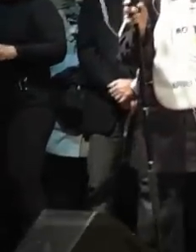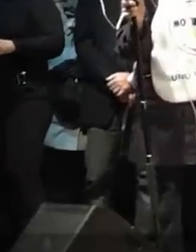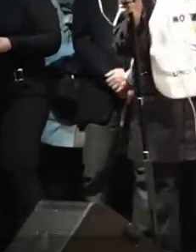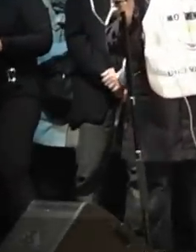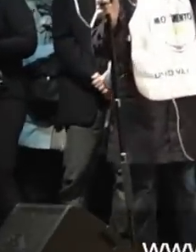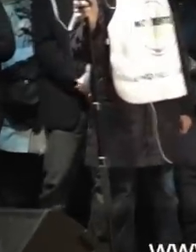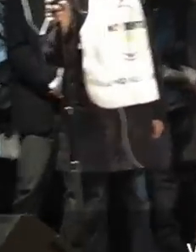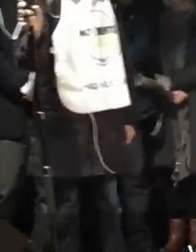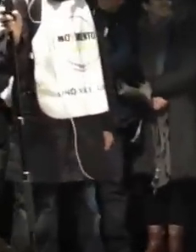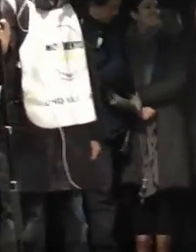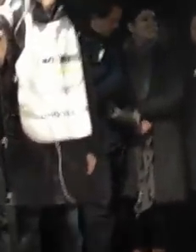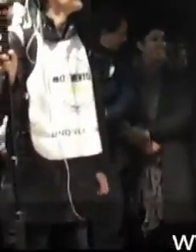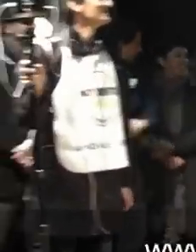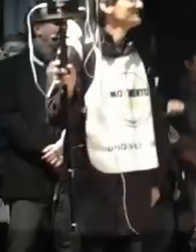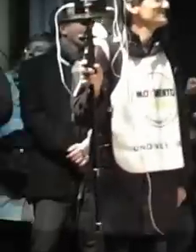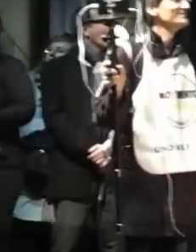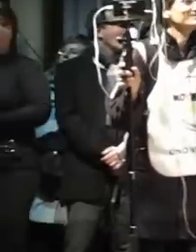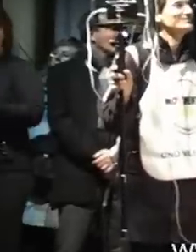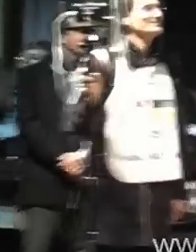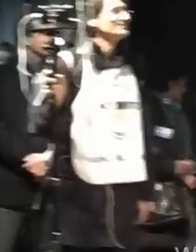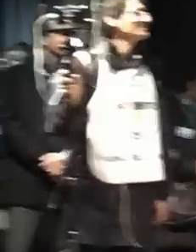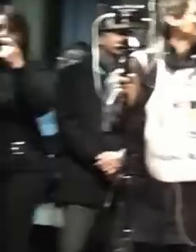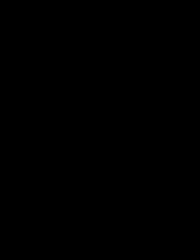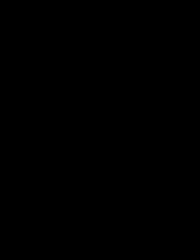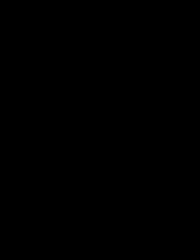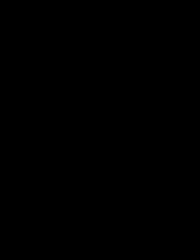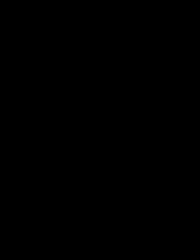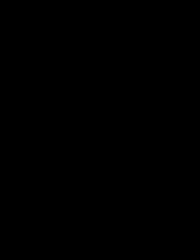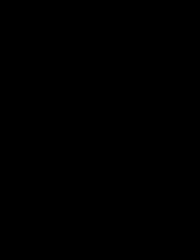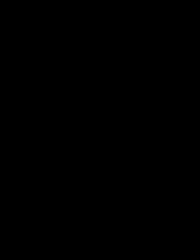ma lui può davvero. La crescita